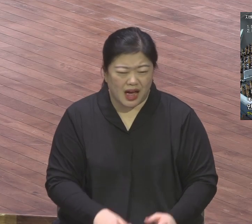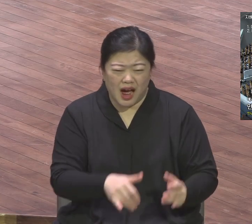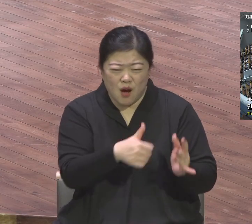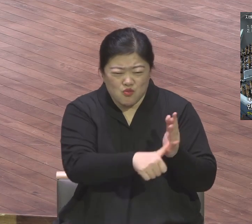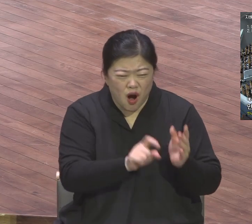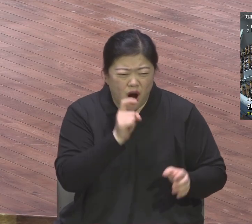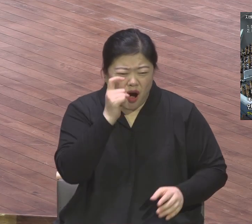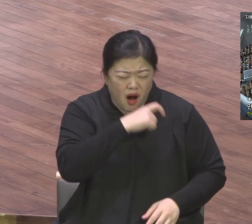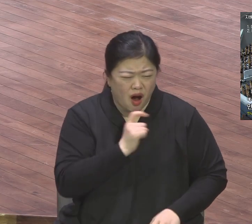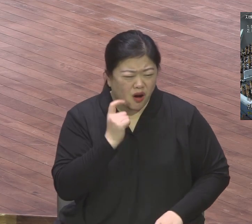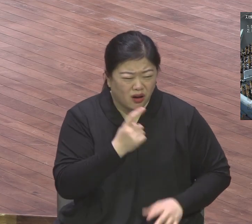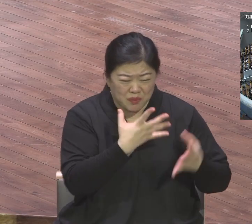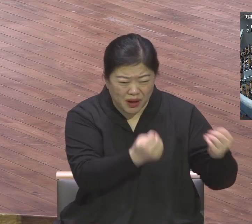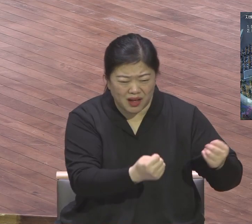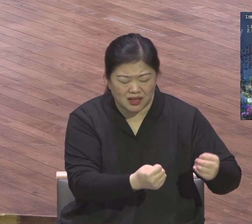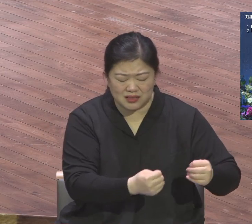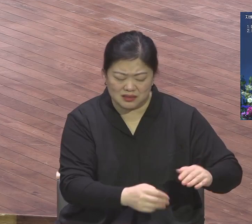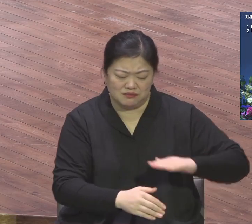것은 마음이라 그랬어요.